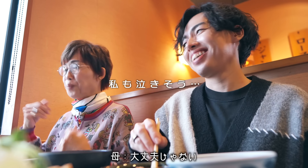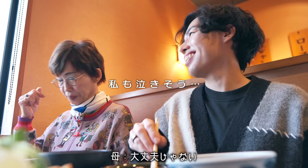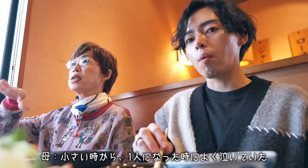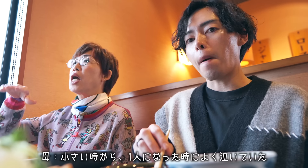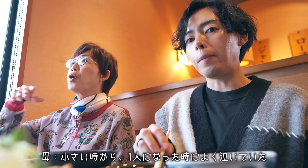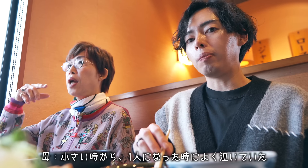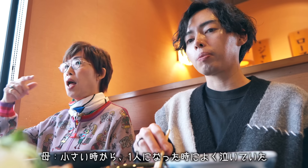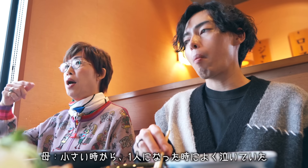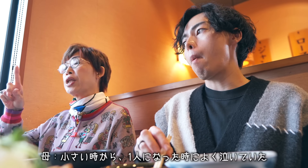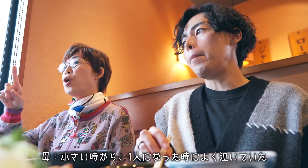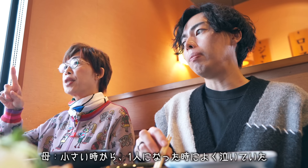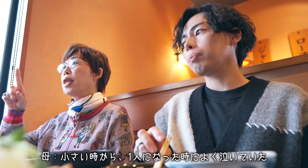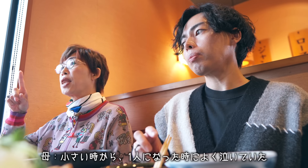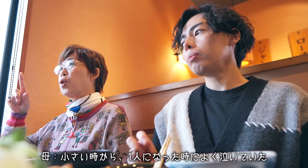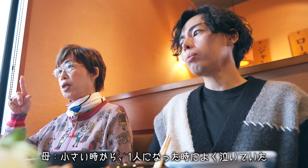てぶでかぶでかぶでかぶでかぶ